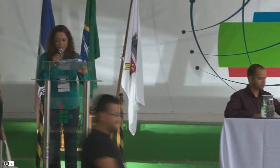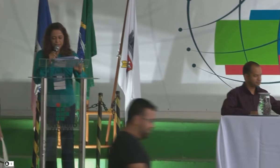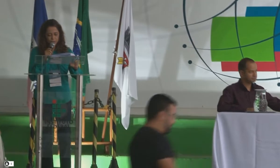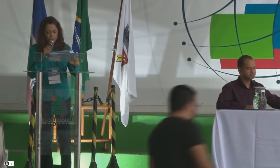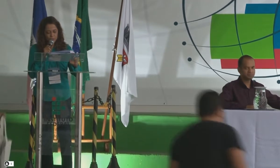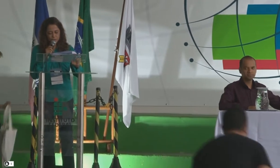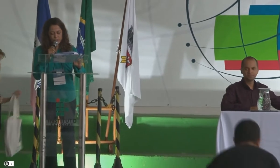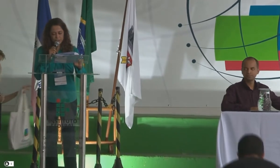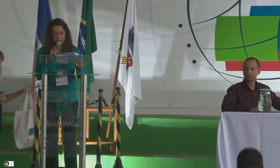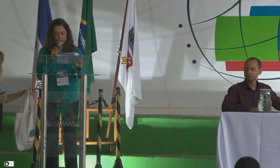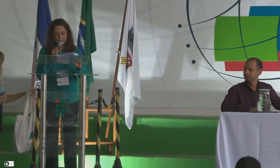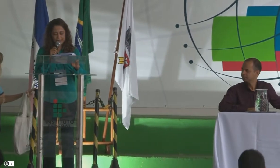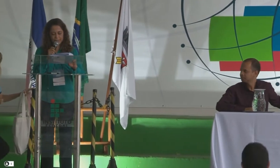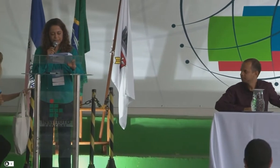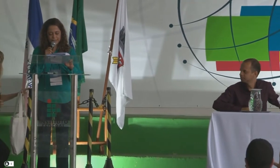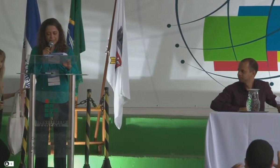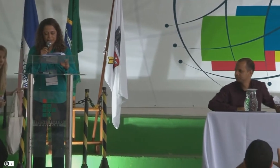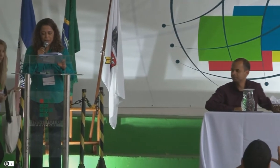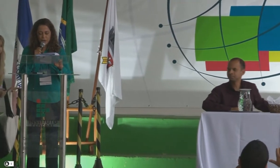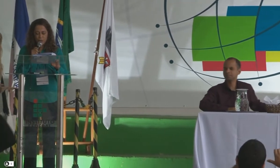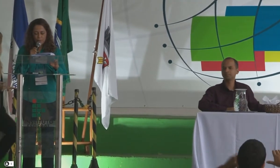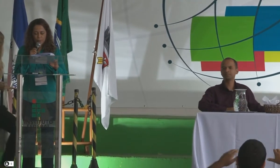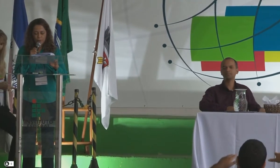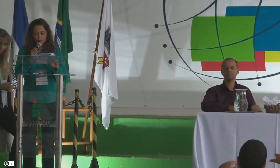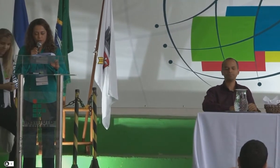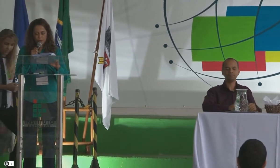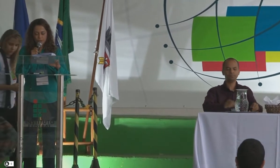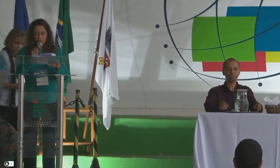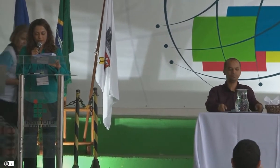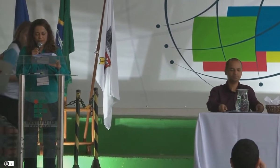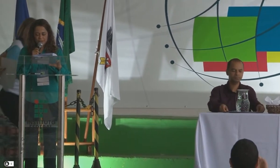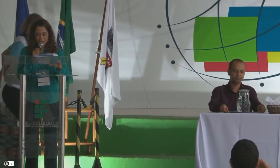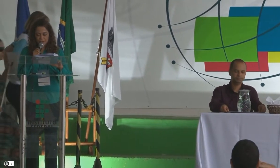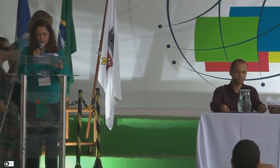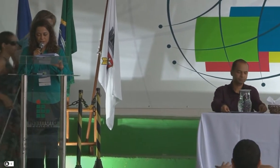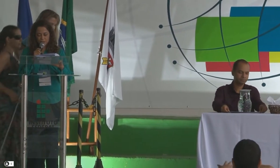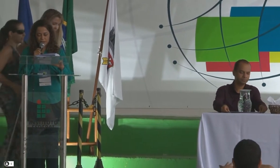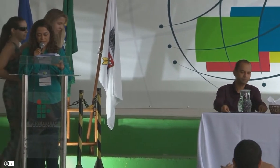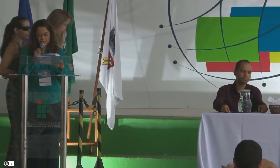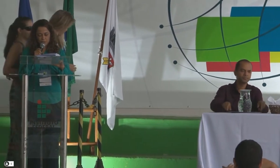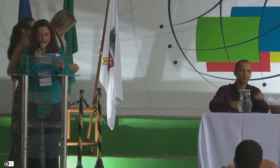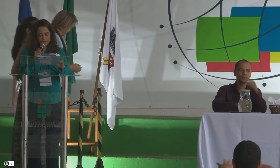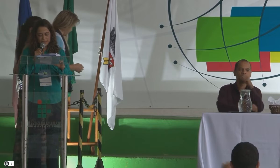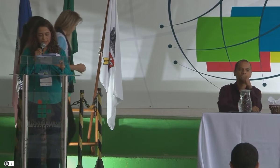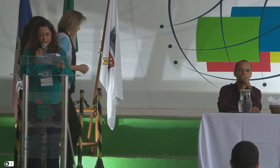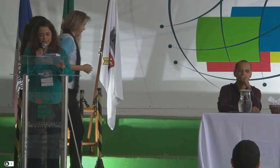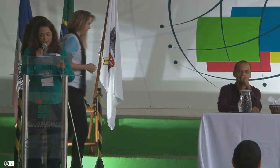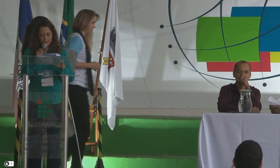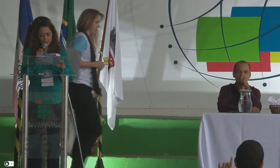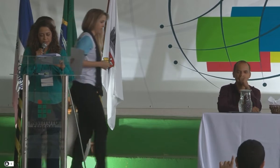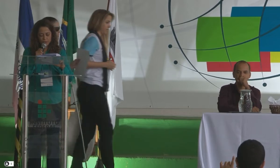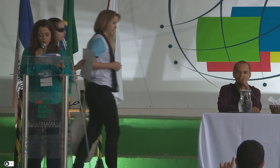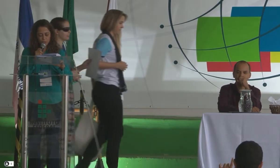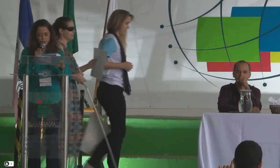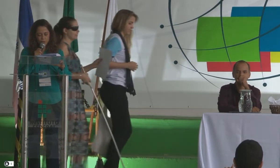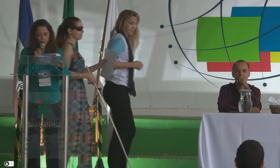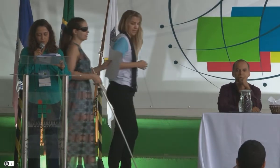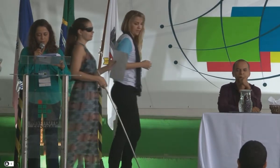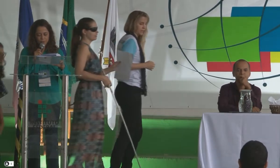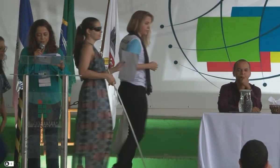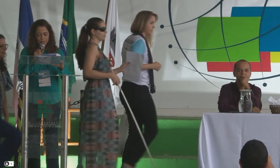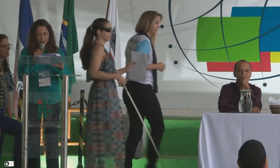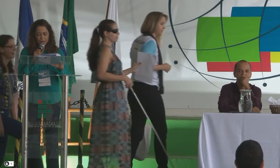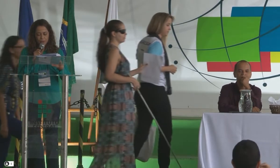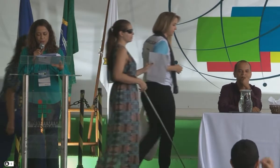Universidade Federal de Santa Catarina. Possui experiência na área de educação básica e na educação